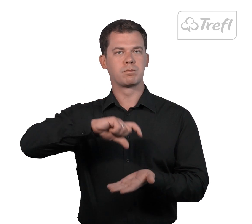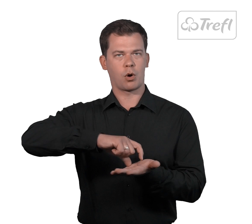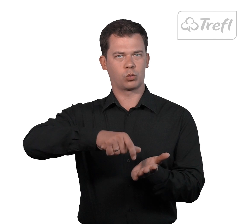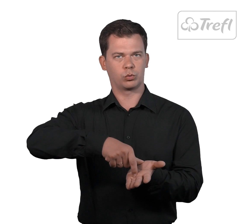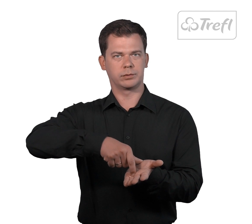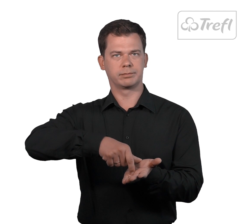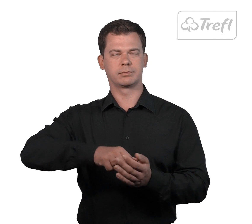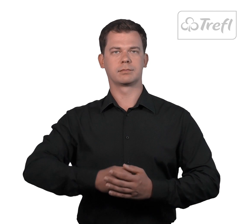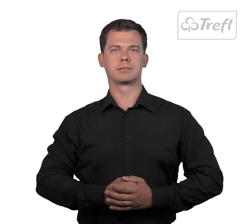Pokój.